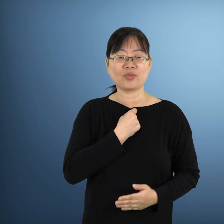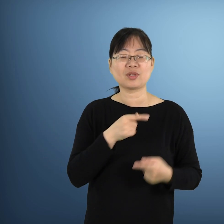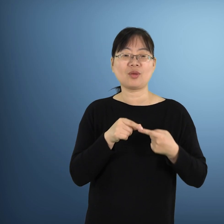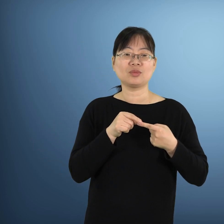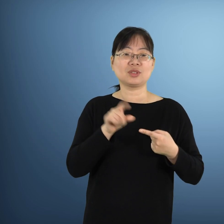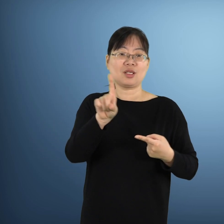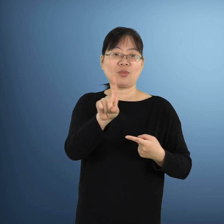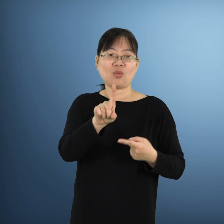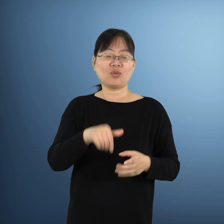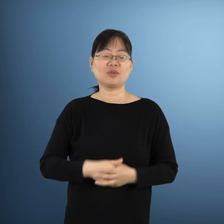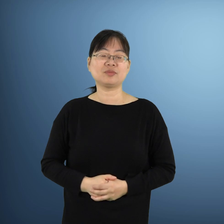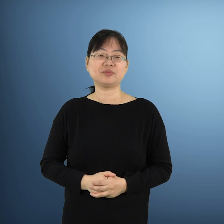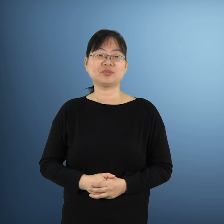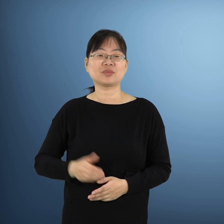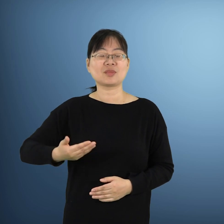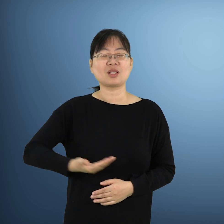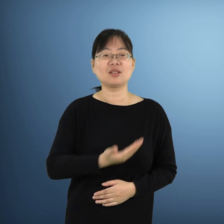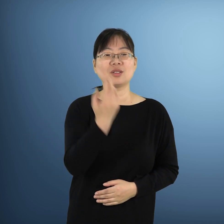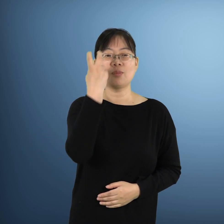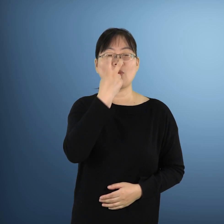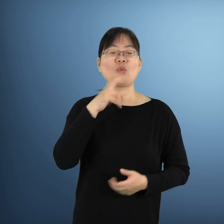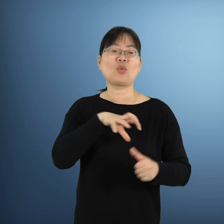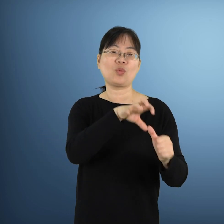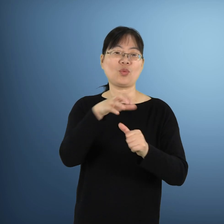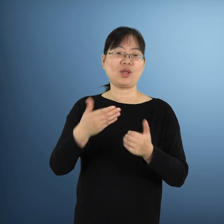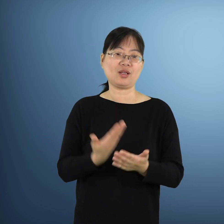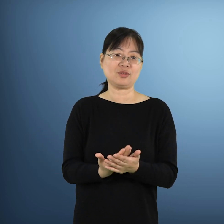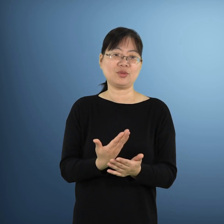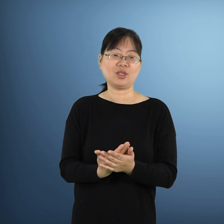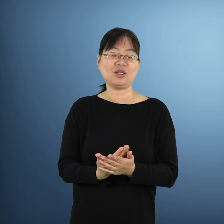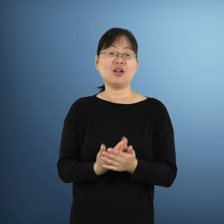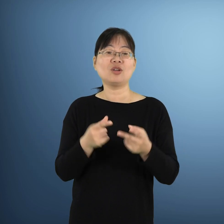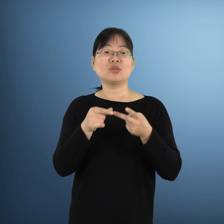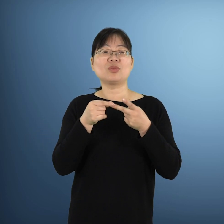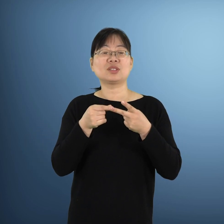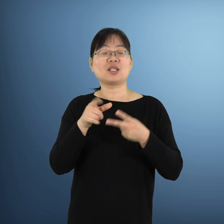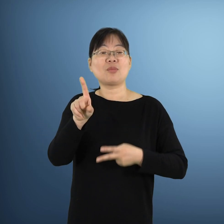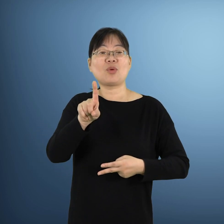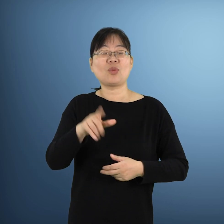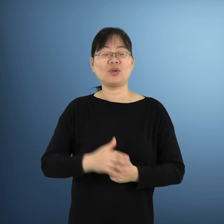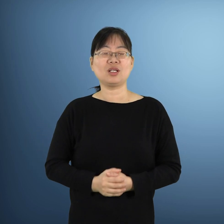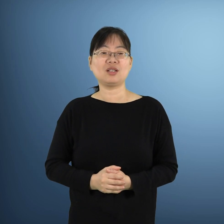뭐예요? 그들을 보호해 주십시오. 두 번째는요,